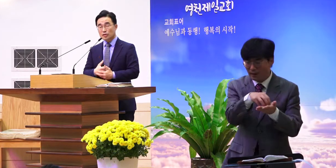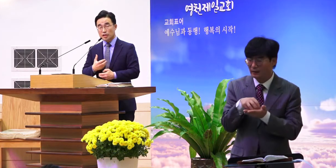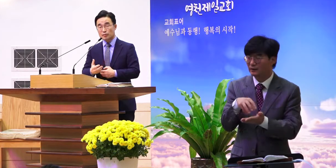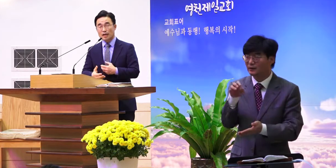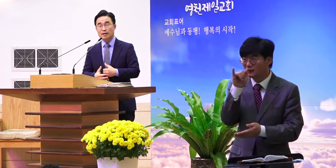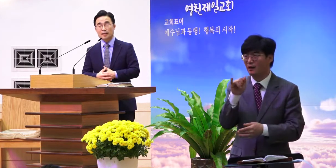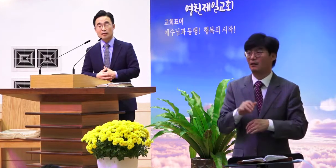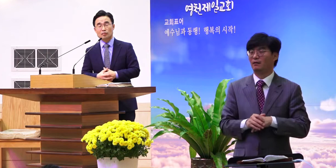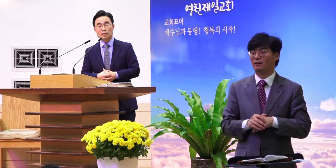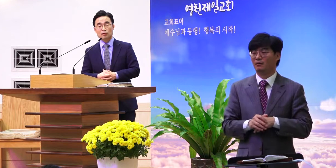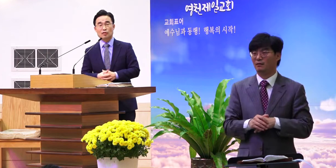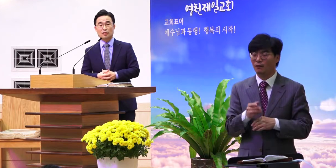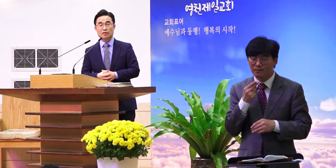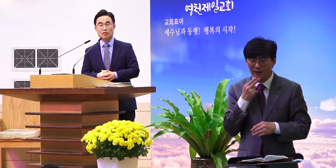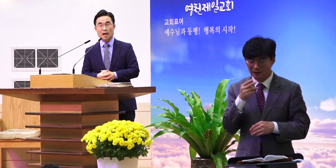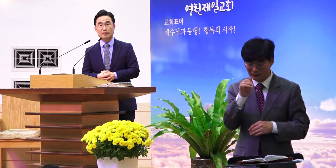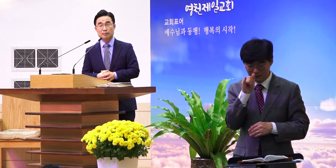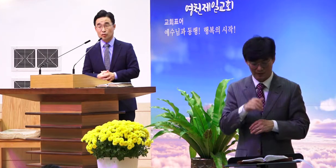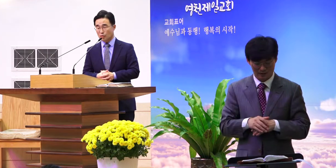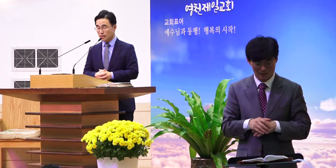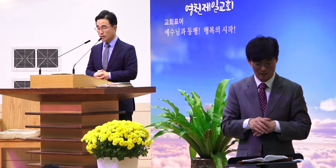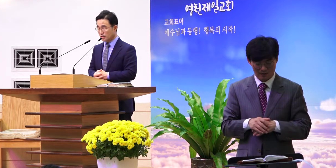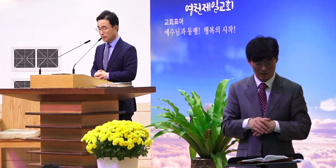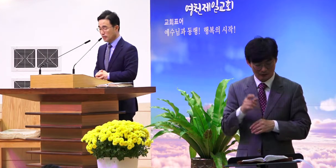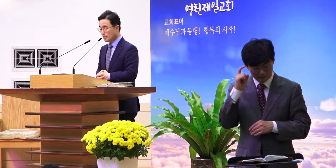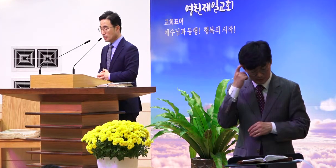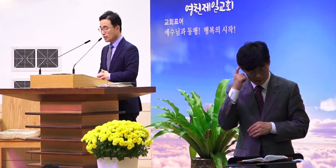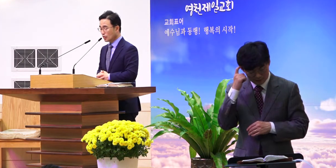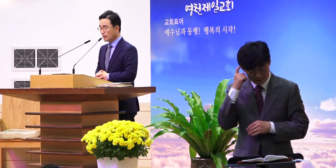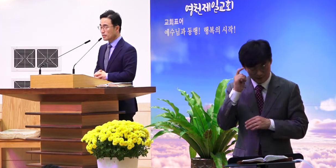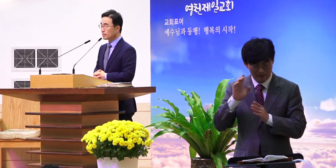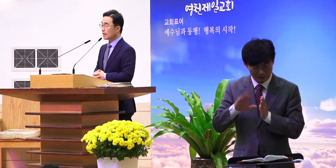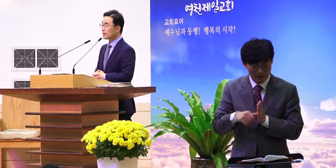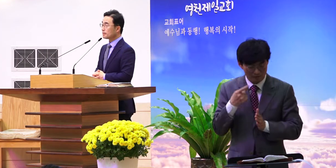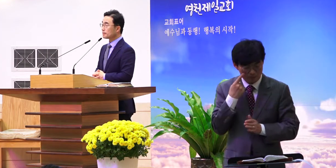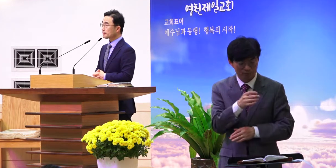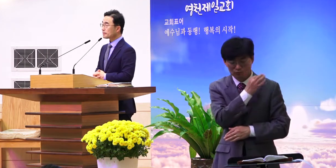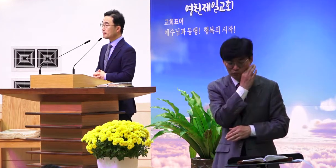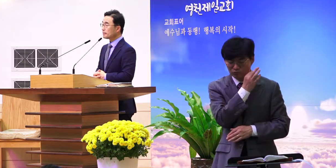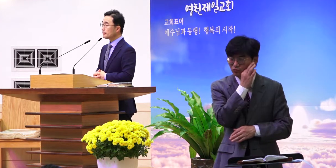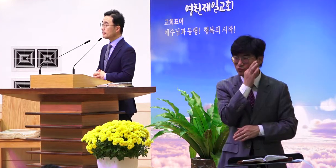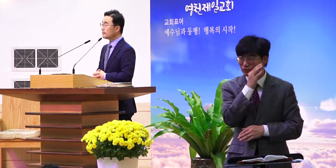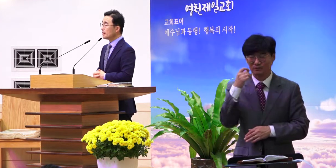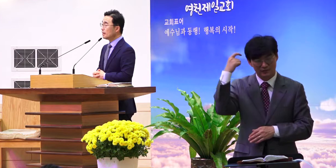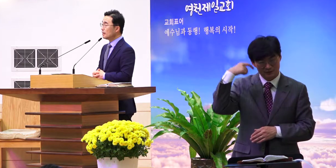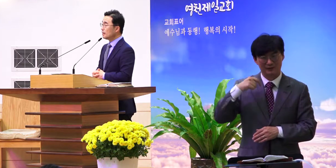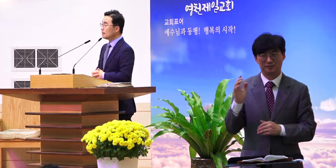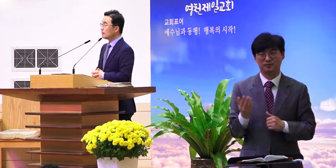그리고 그 질문을 할 때마다 너무나 부끄러워지고 마음이 무거워지는 것을 경험했습니다.